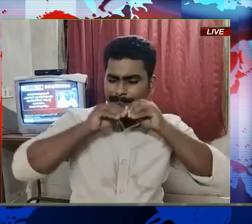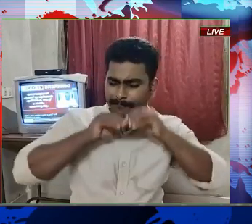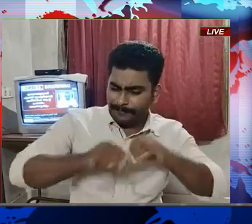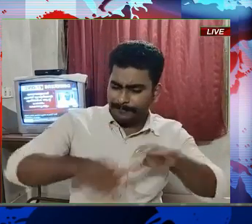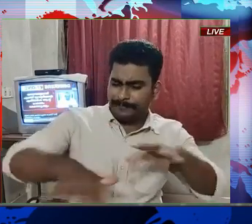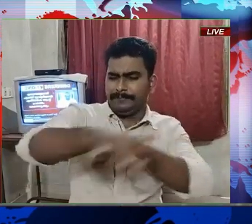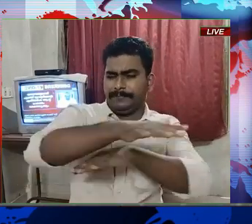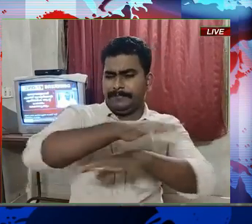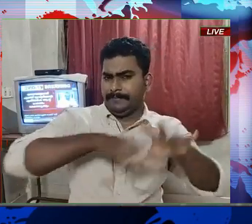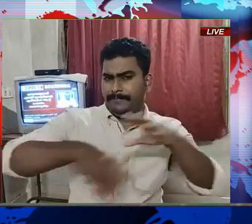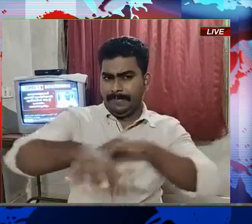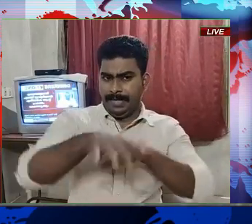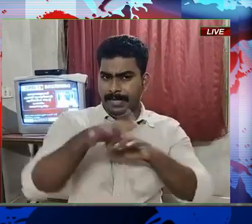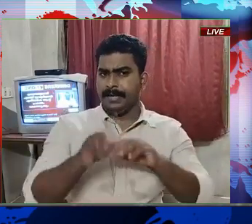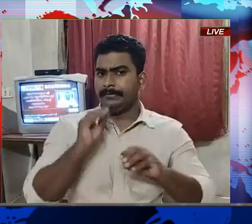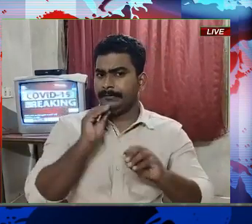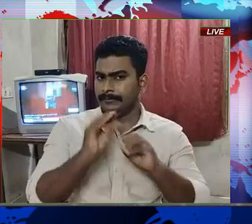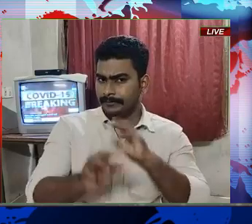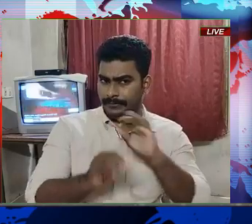ആരാധനാലയങ്ങൾ,